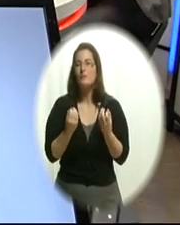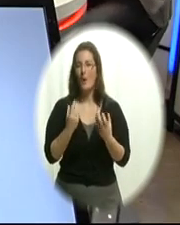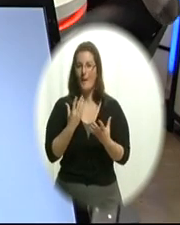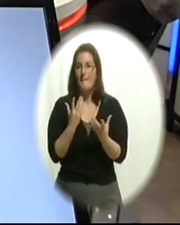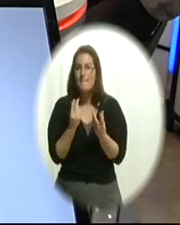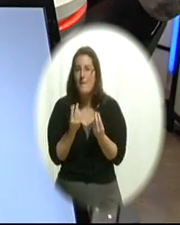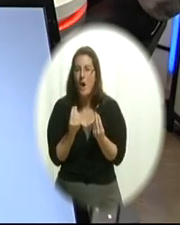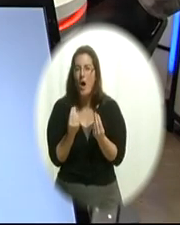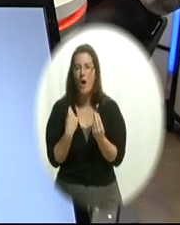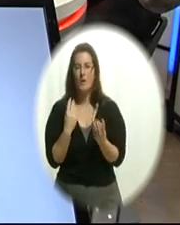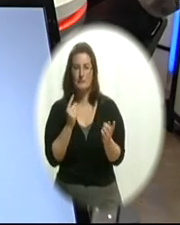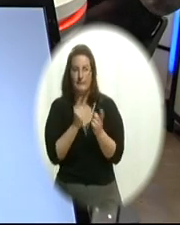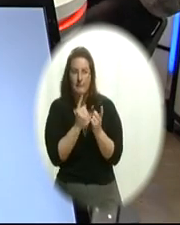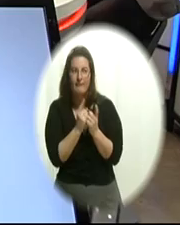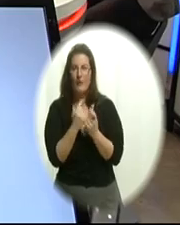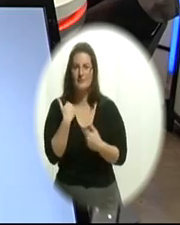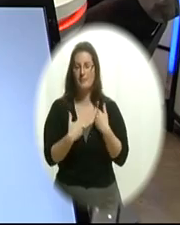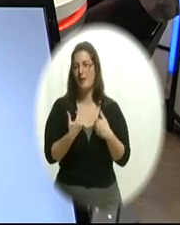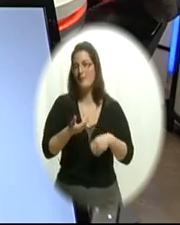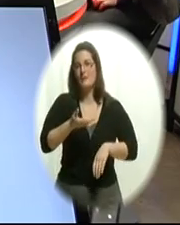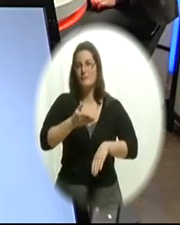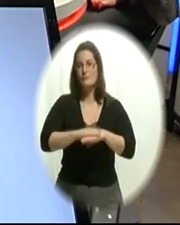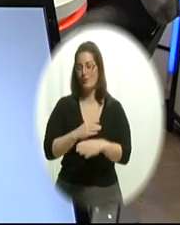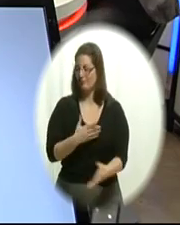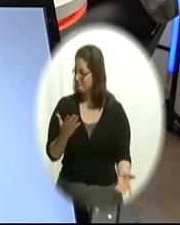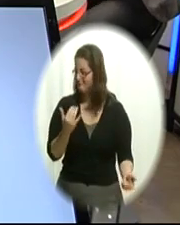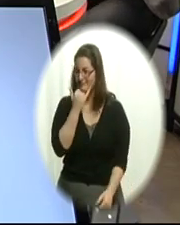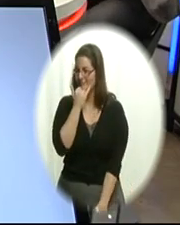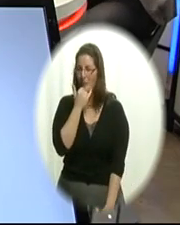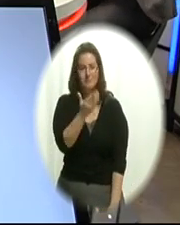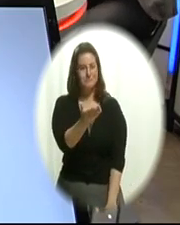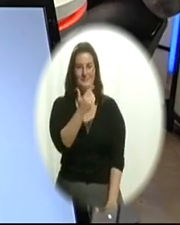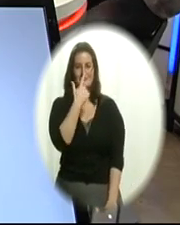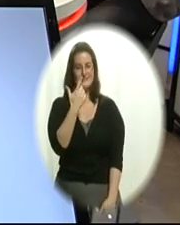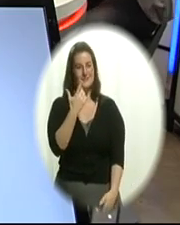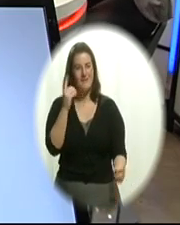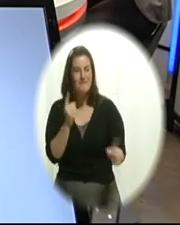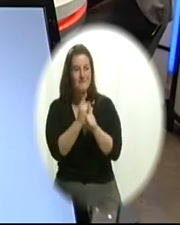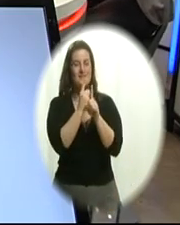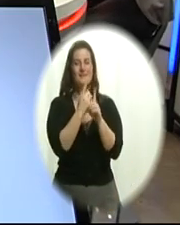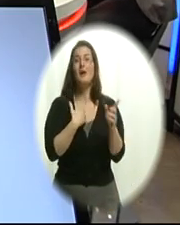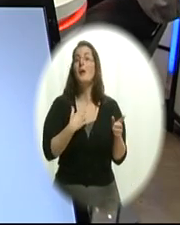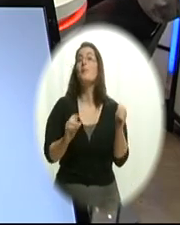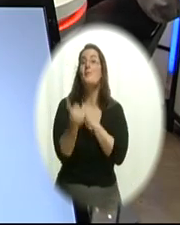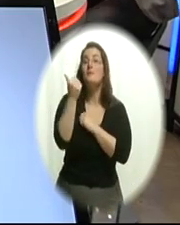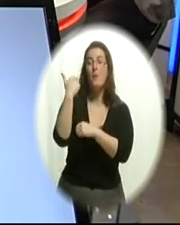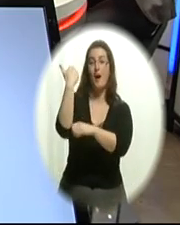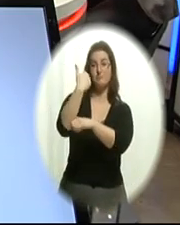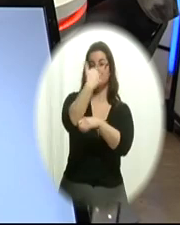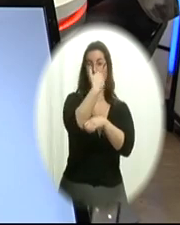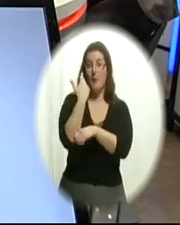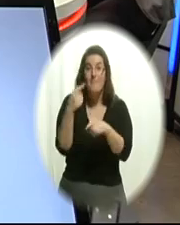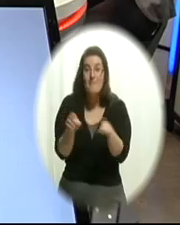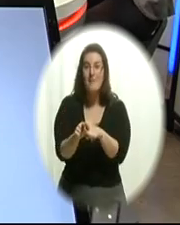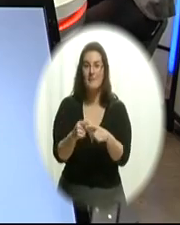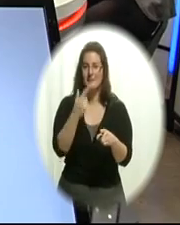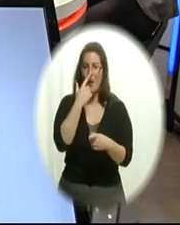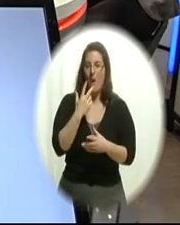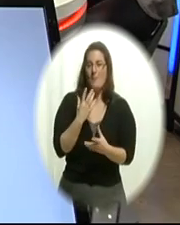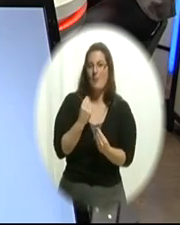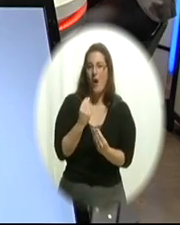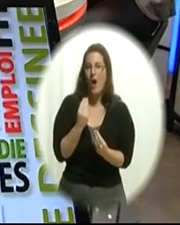et c'est une erreur, on s'aperçoit que finalement, on dépasse ça très... C'est comme sur un plateau de télévision, quand on arrive et qu'on n'a pas l'habitude, on a peur des caméras, des projecteurs et tout. Puis quand on l'a fait un